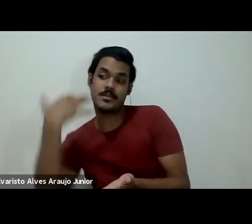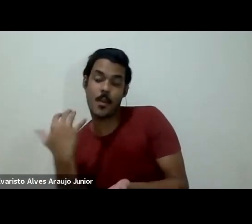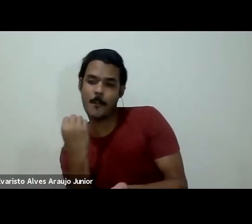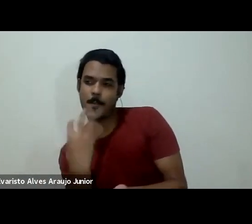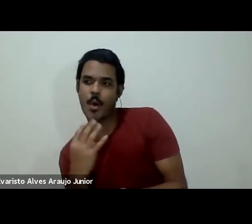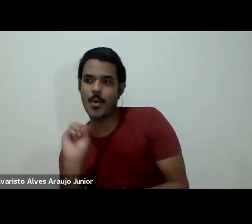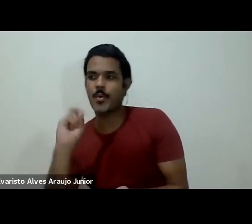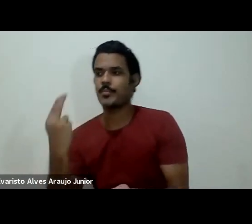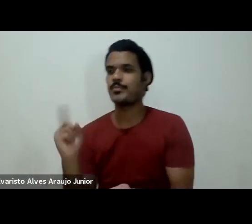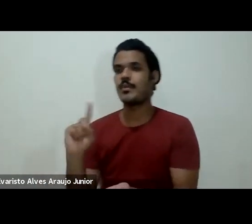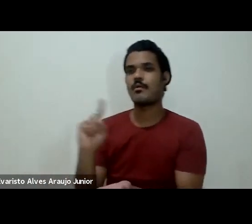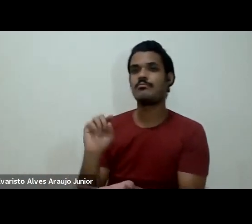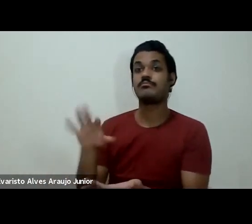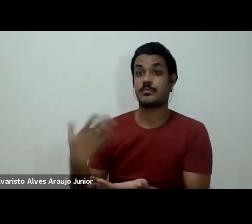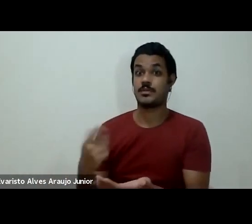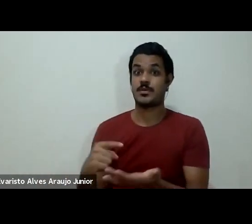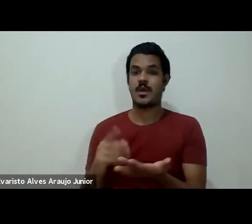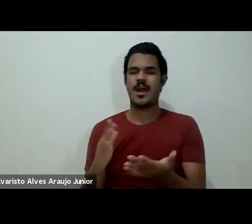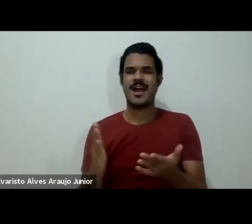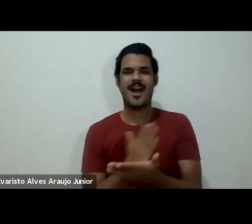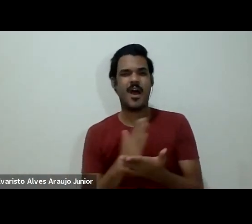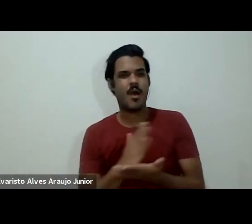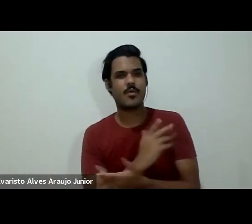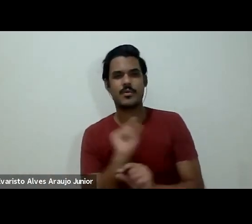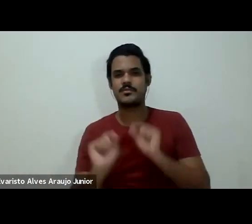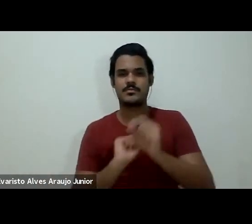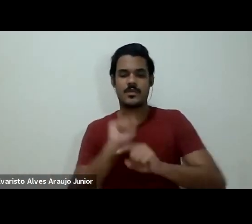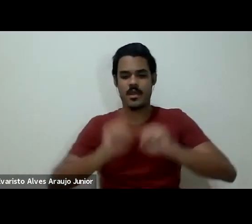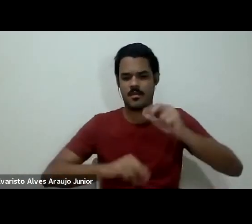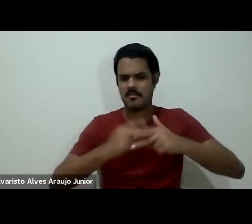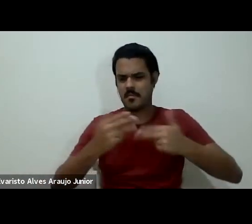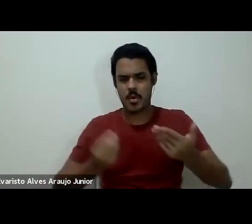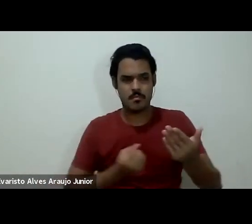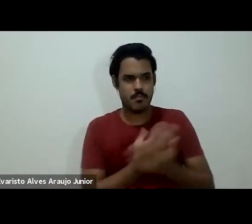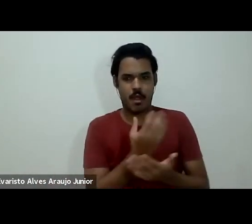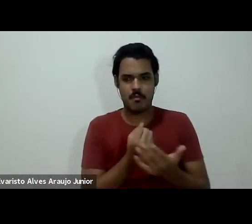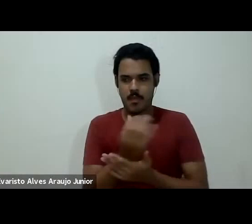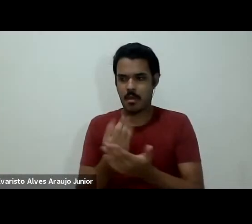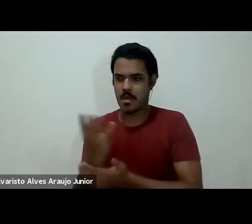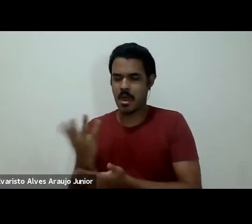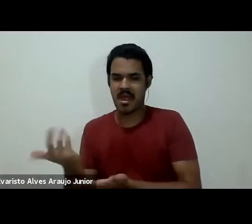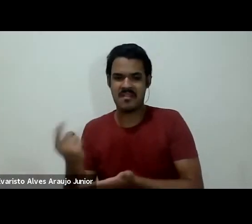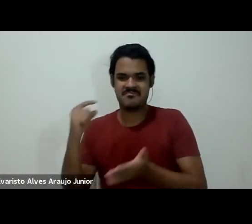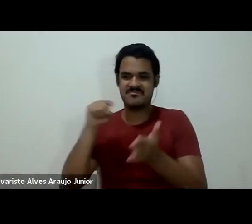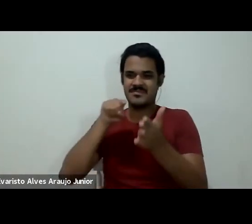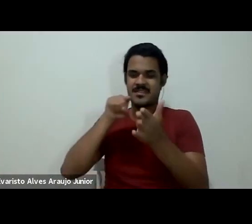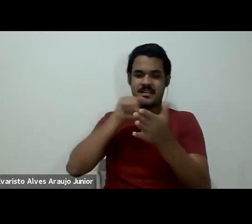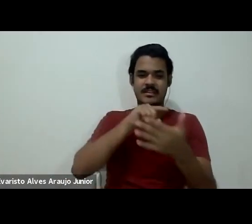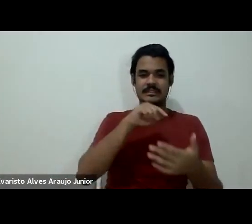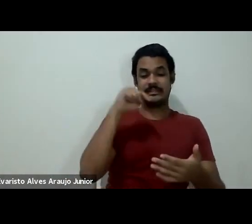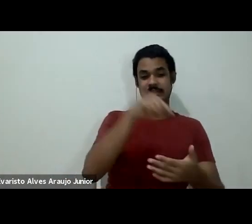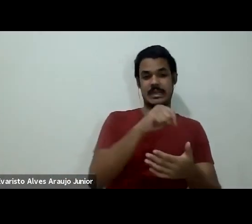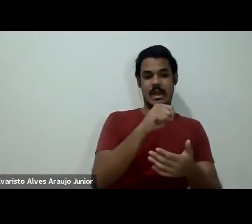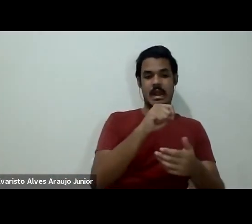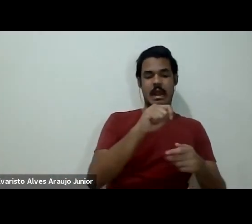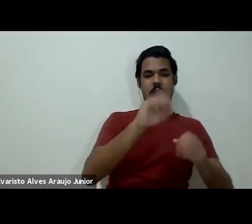de produtos sendo lançados sem essa consultoria, sendo lançados sem a